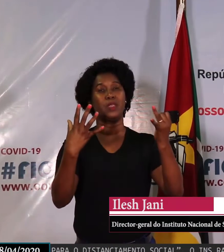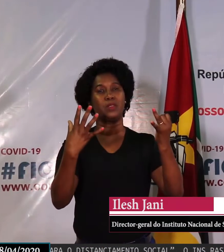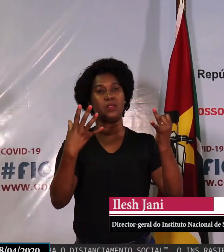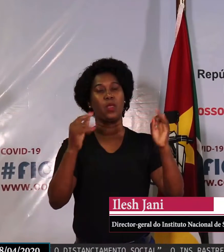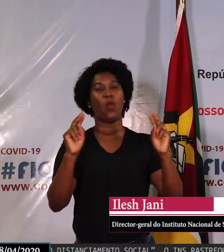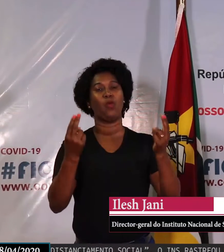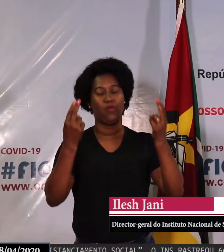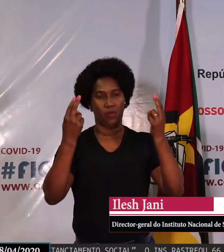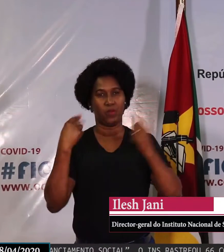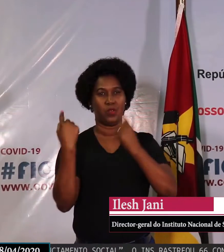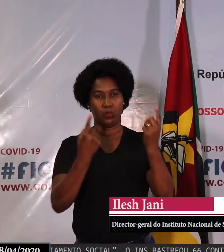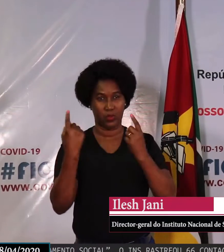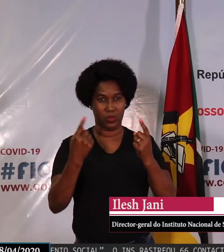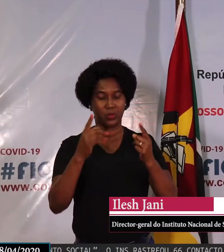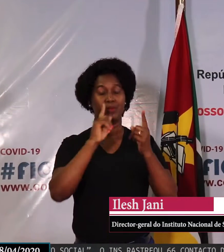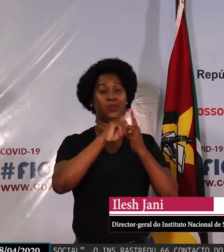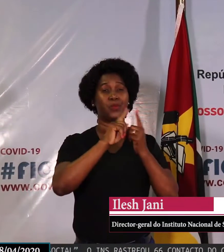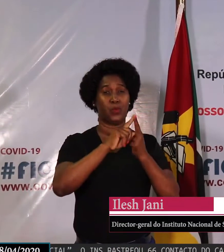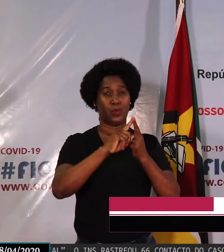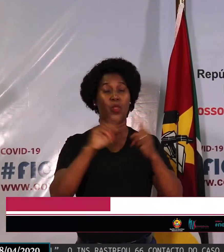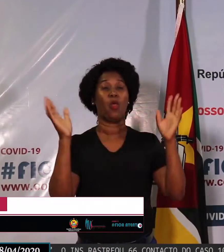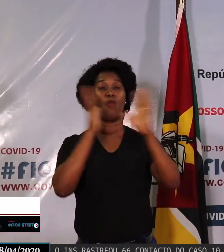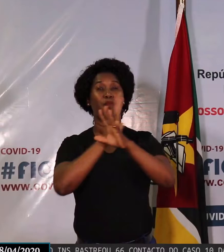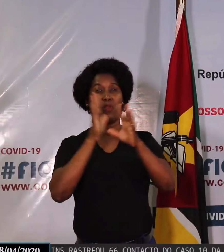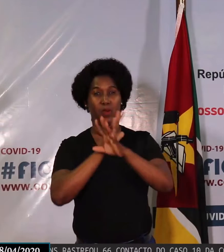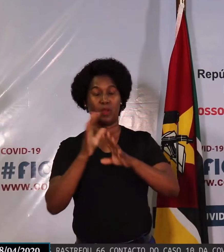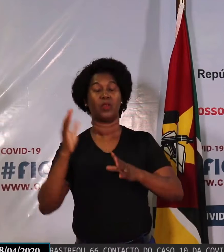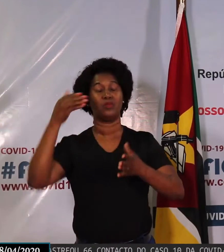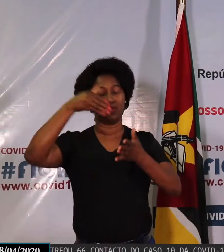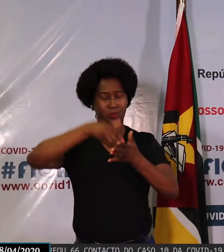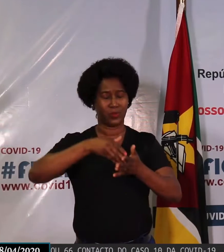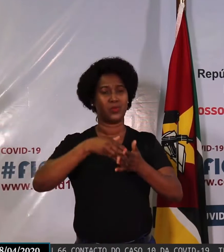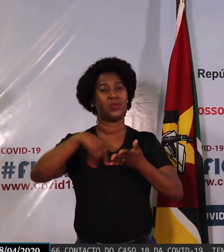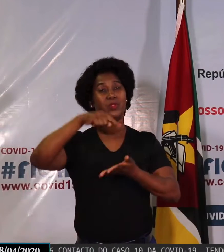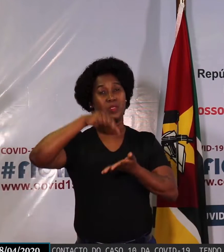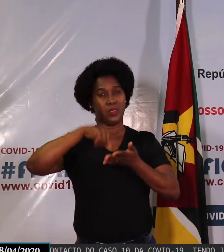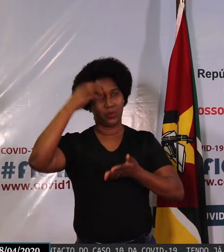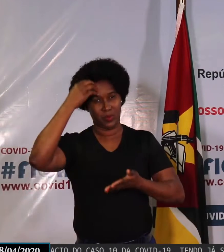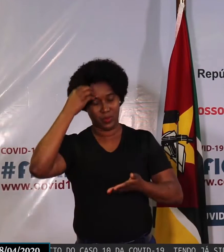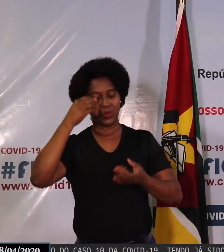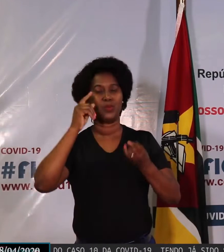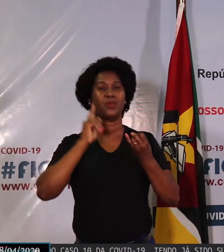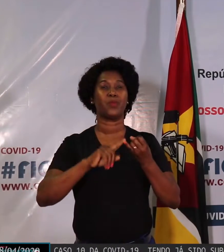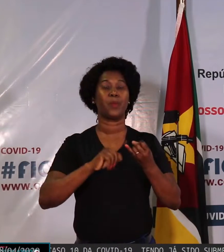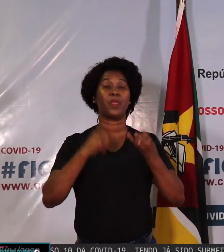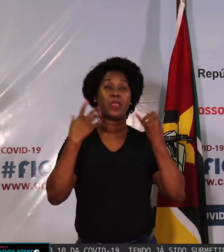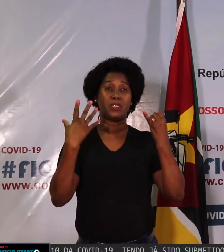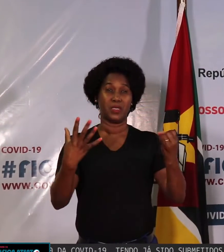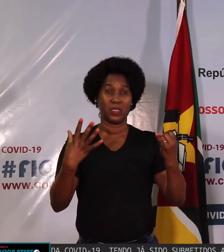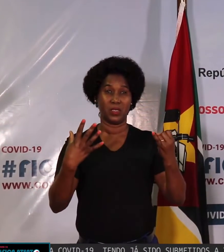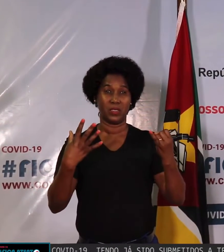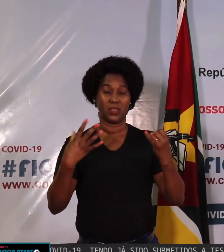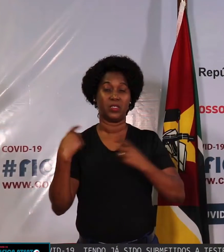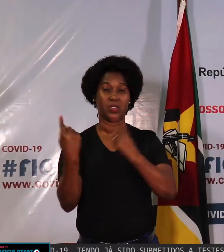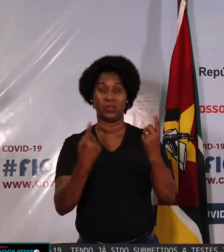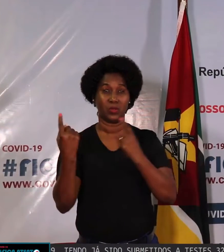sendo um caso importado, registado aqui na cidade de Maputo, e 6 casos positivos relacionados com